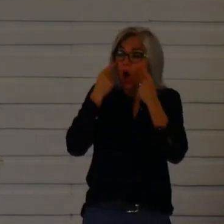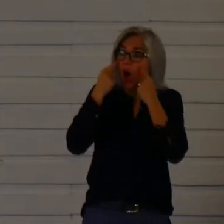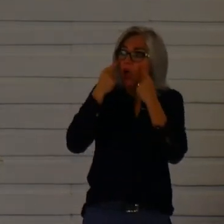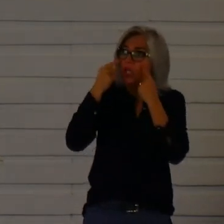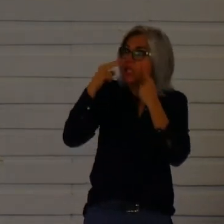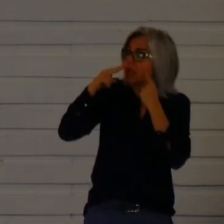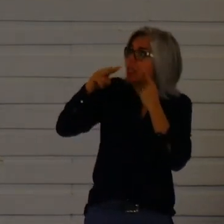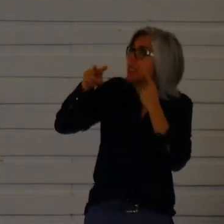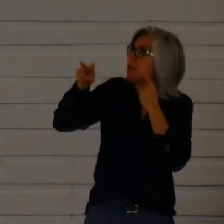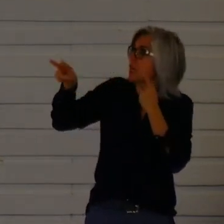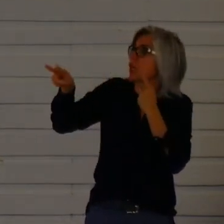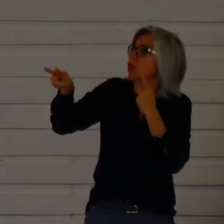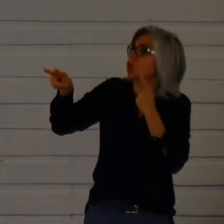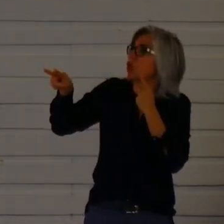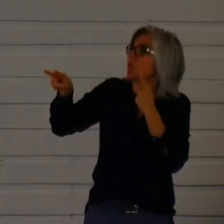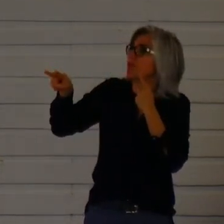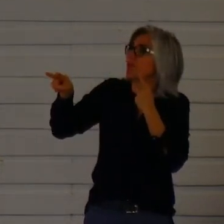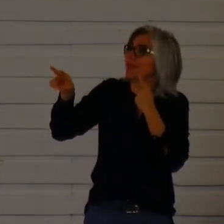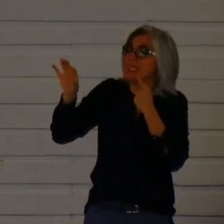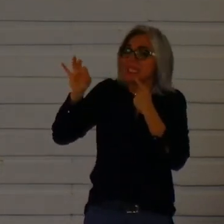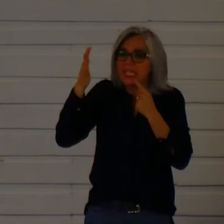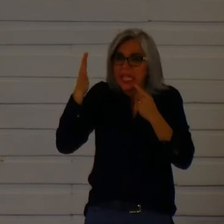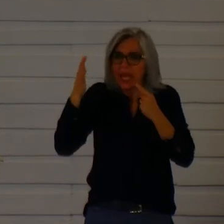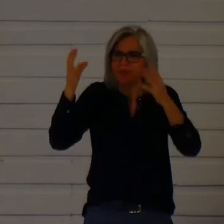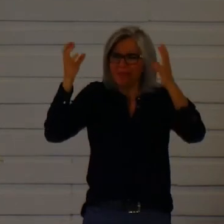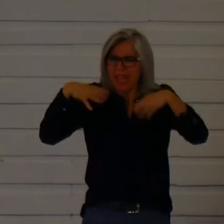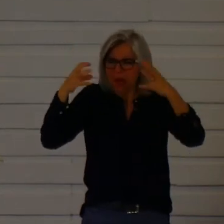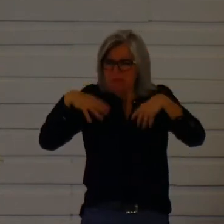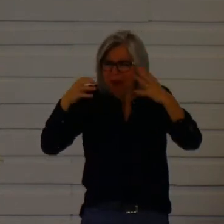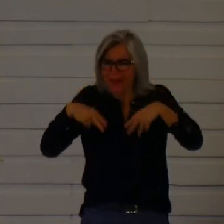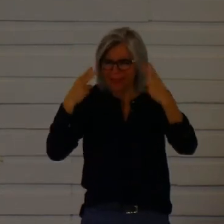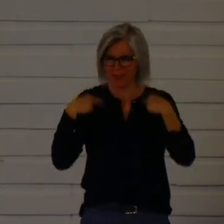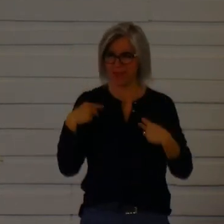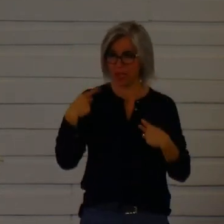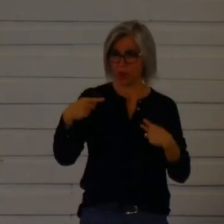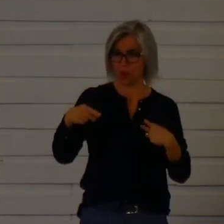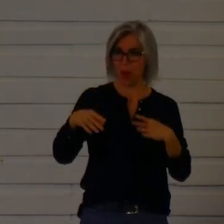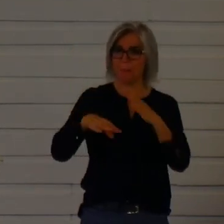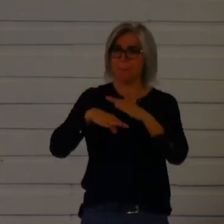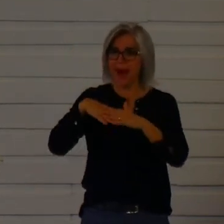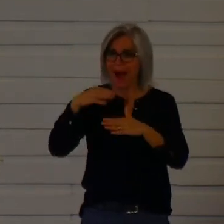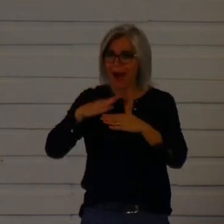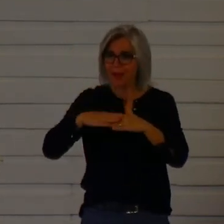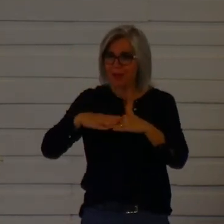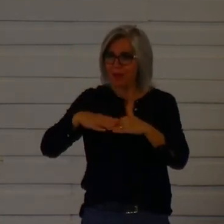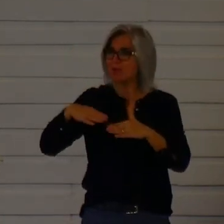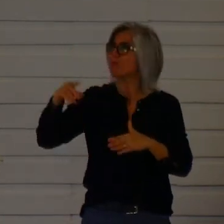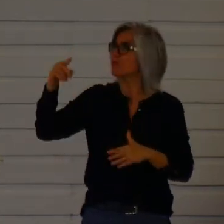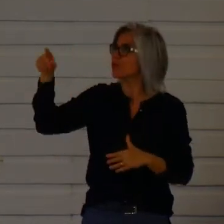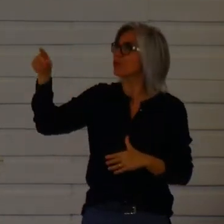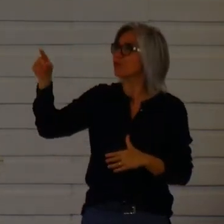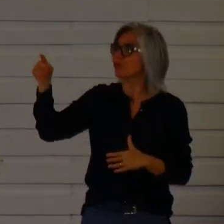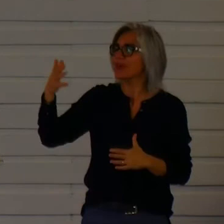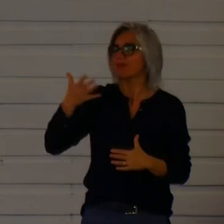la mano di Dio. Noi vediamo la mano di Dio. Noi sperimentiamo